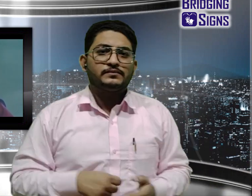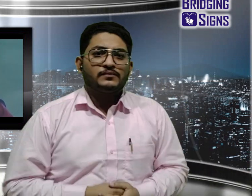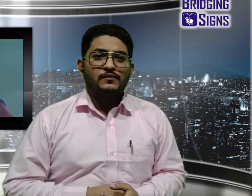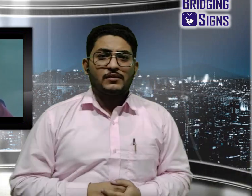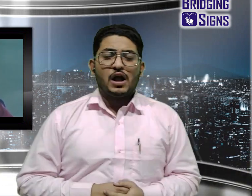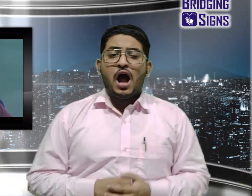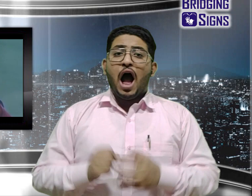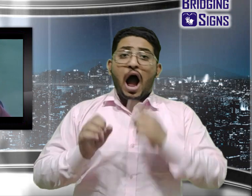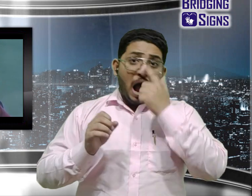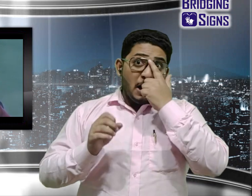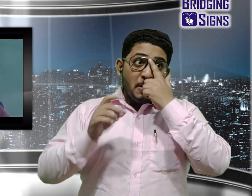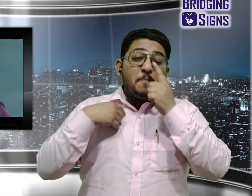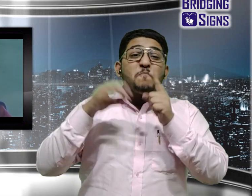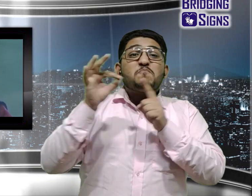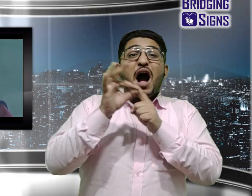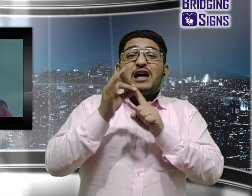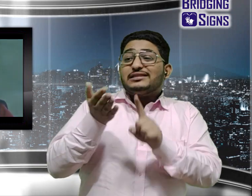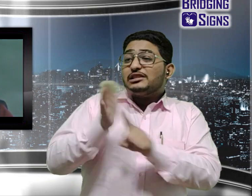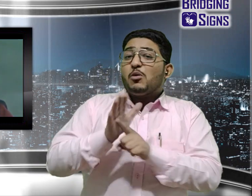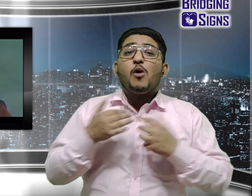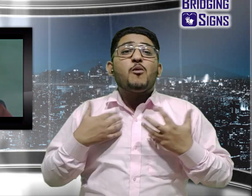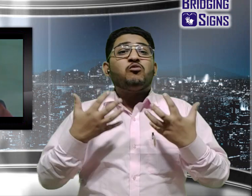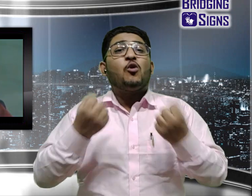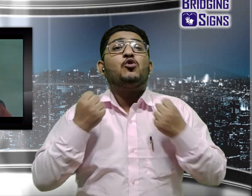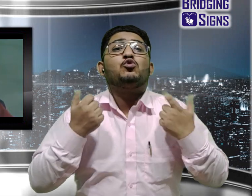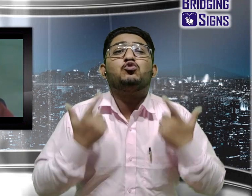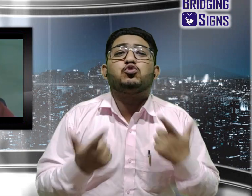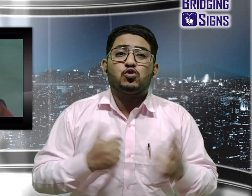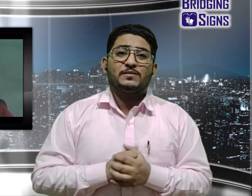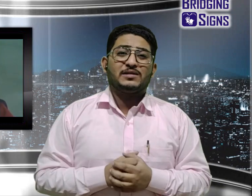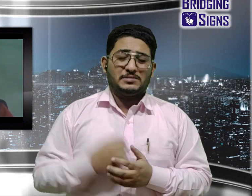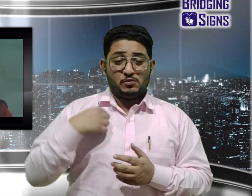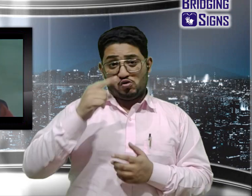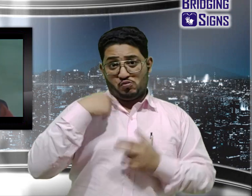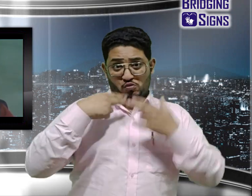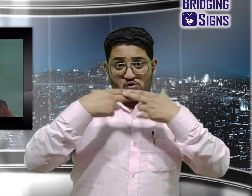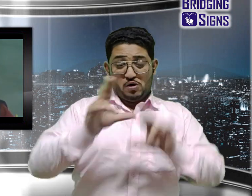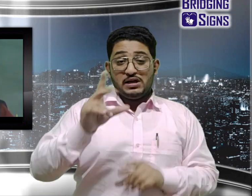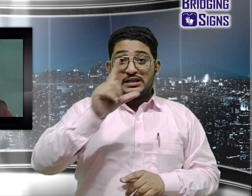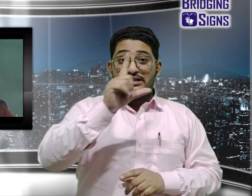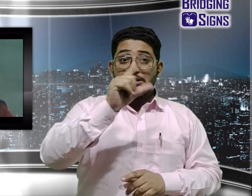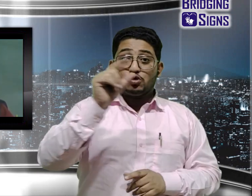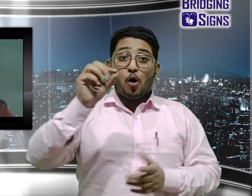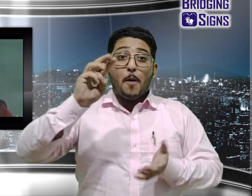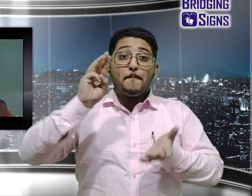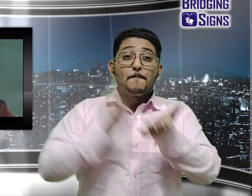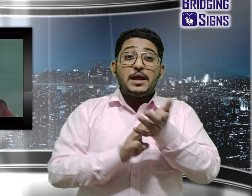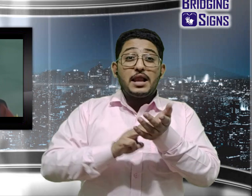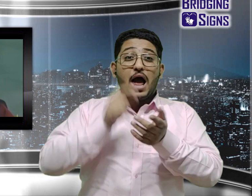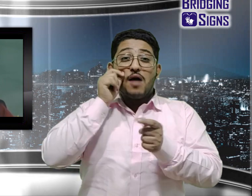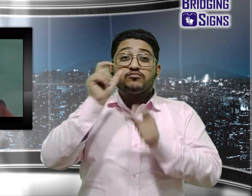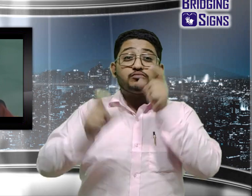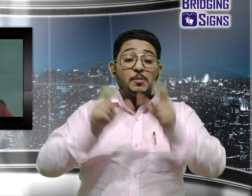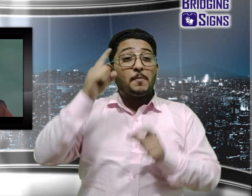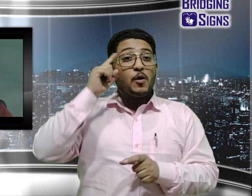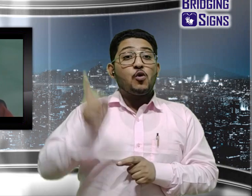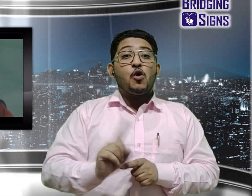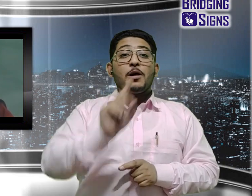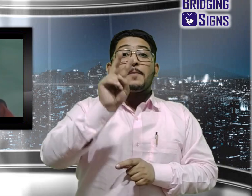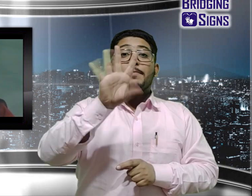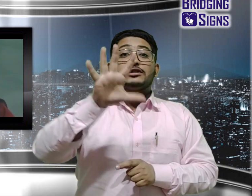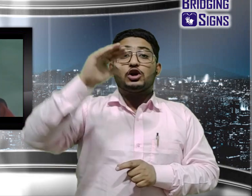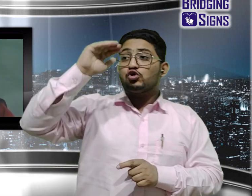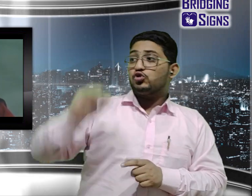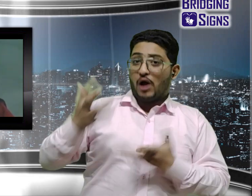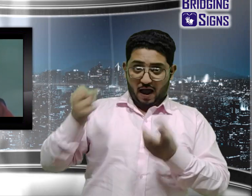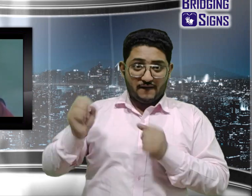अब क्यों मैं इतनी बुलिश हूँ पाकिस्तान में अपॉर्चुनिटी के ऊपर? देखिए, हमारे 100 मिलियन प्लस लोग 25 साल की उम्र से